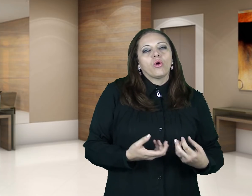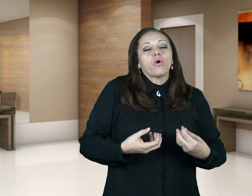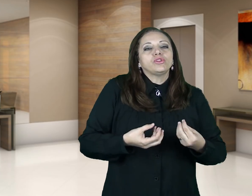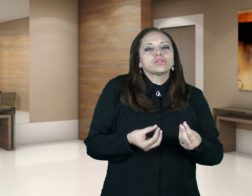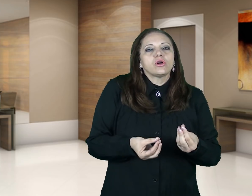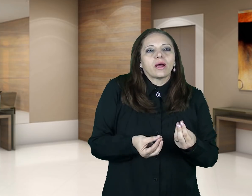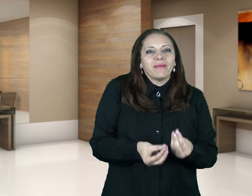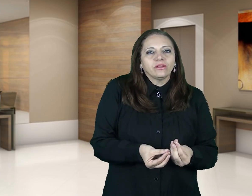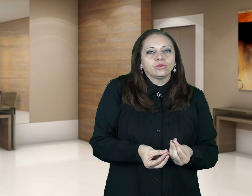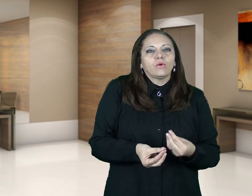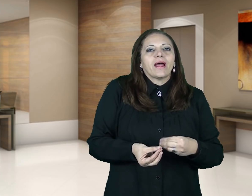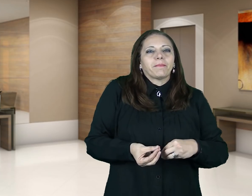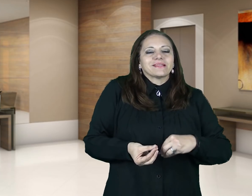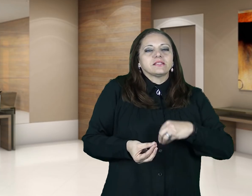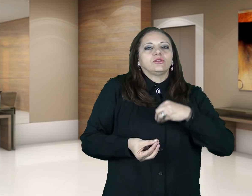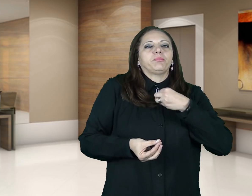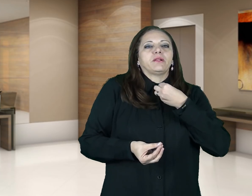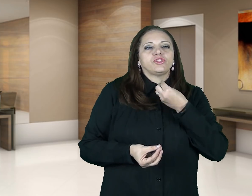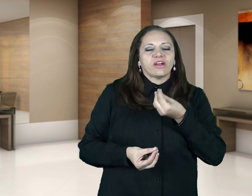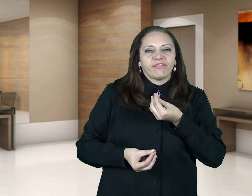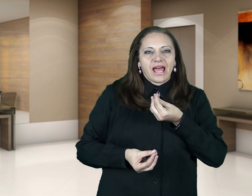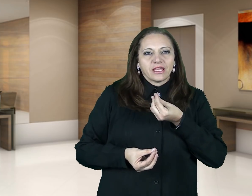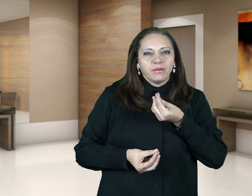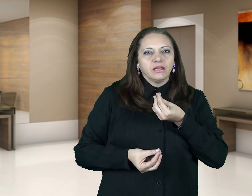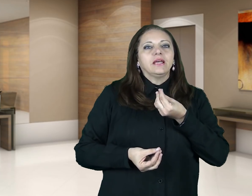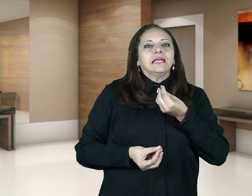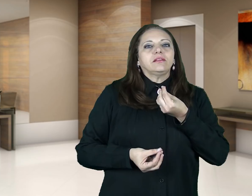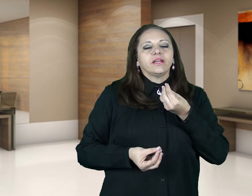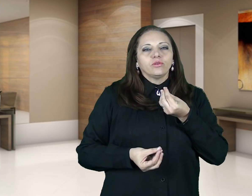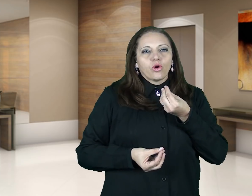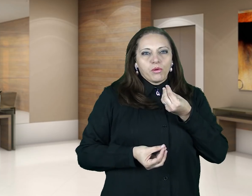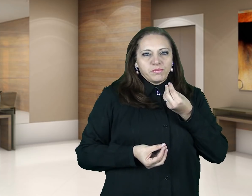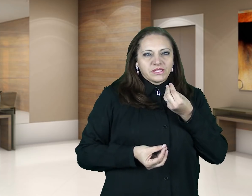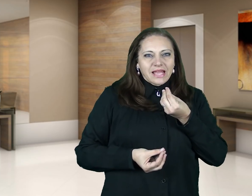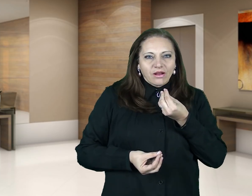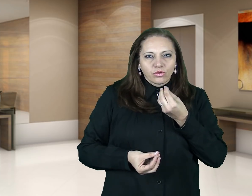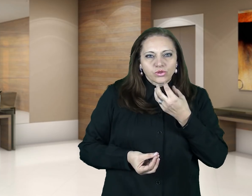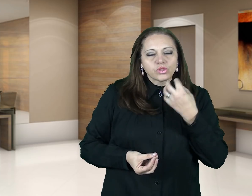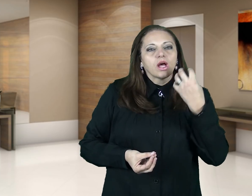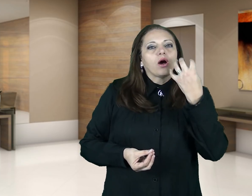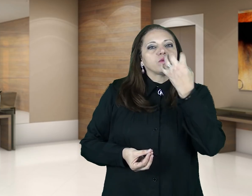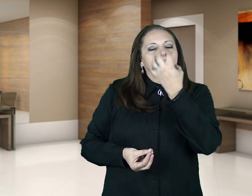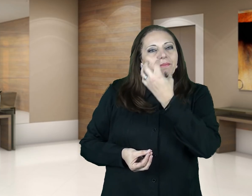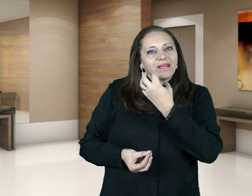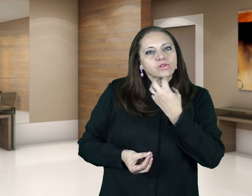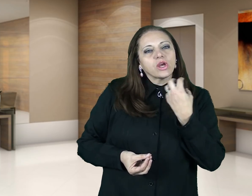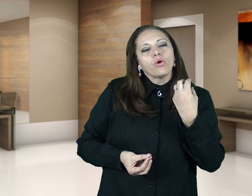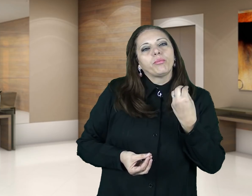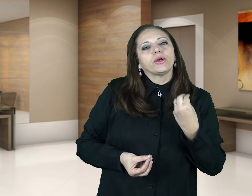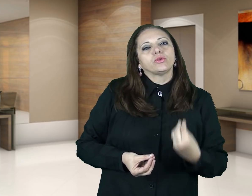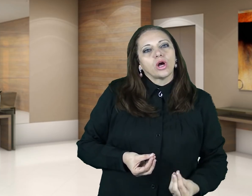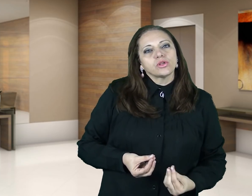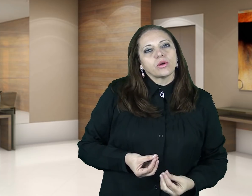com o deslocamento do ar passando pelo diafragma e tendo como obstáculos os elementos que compõem o nosso